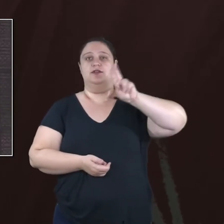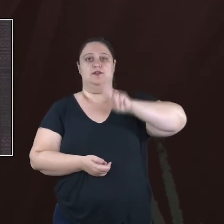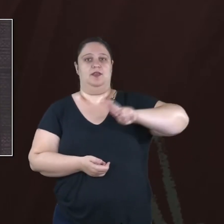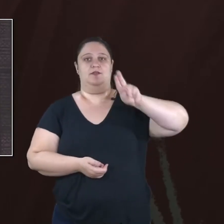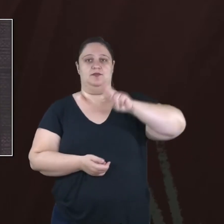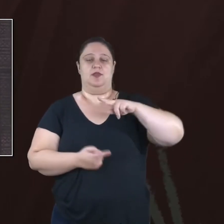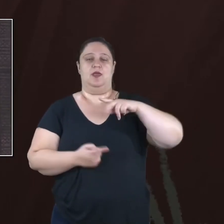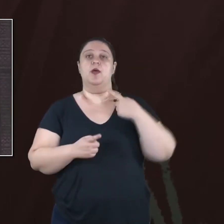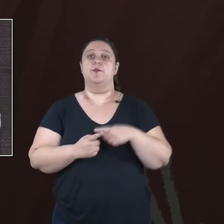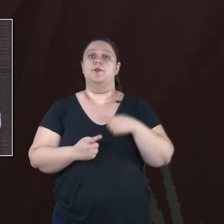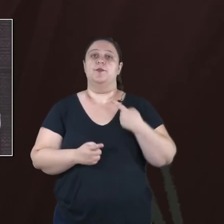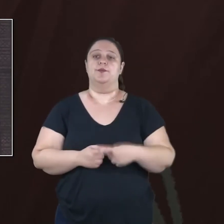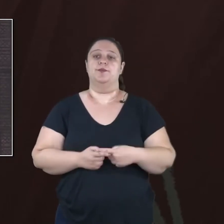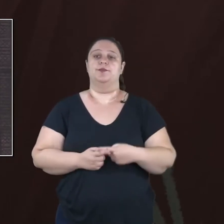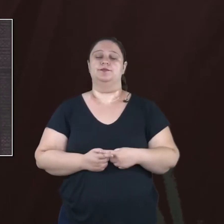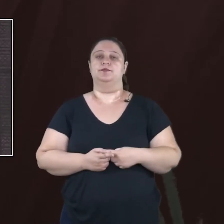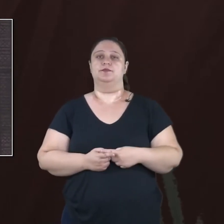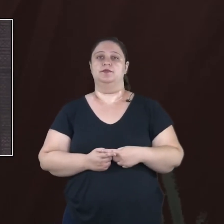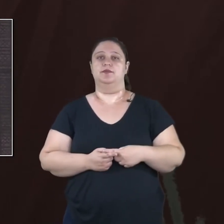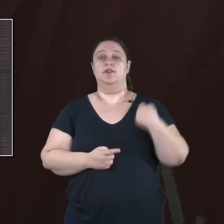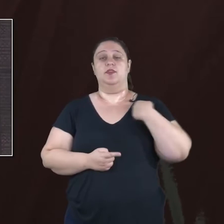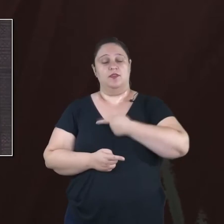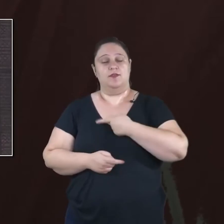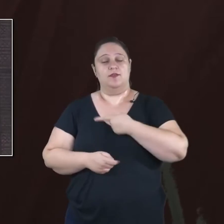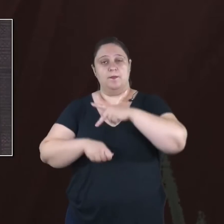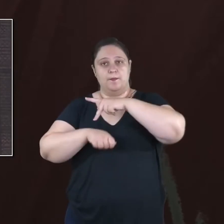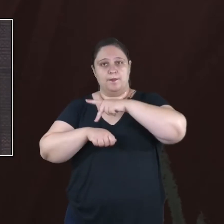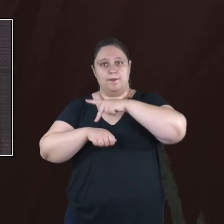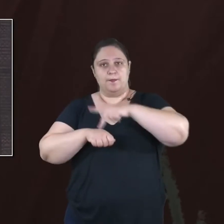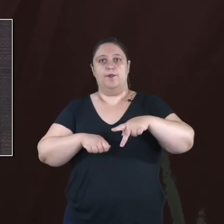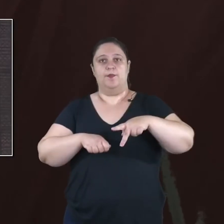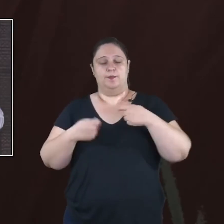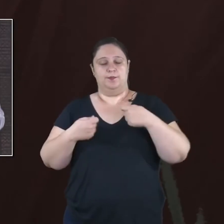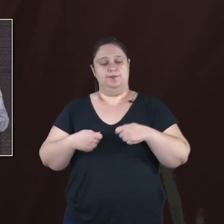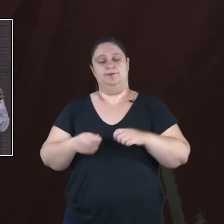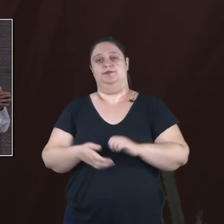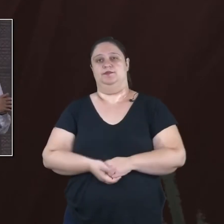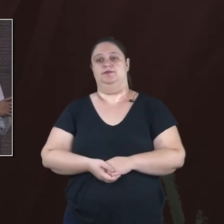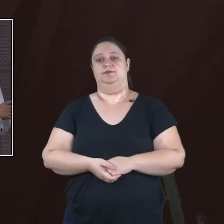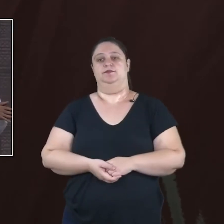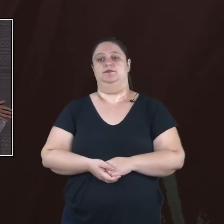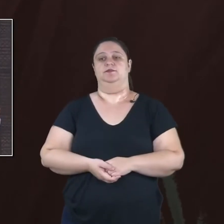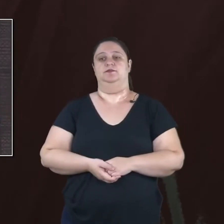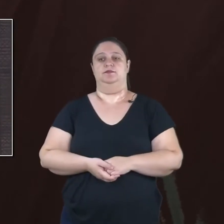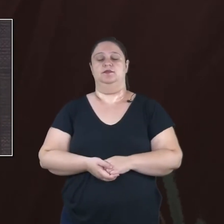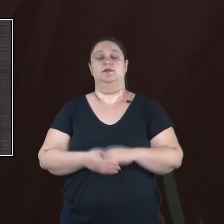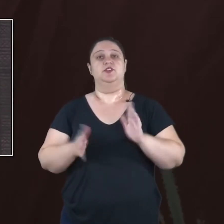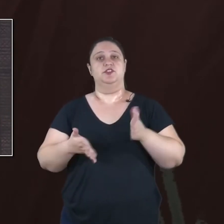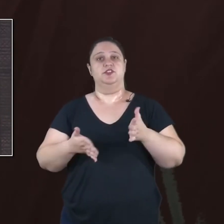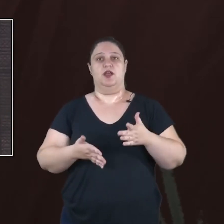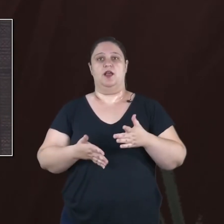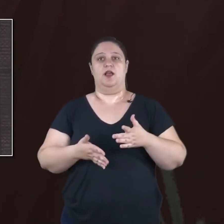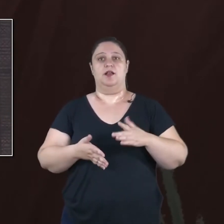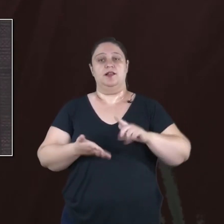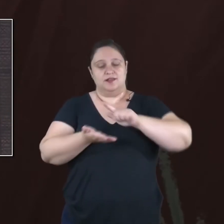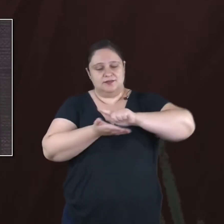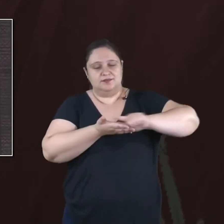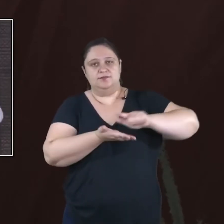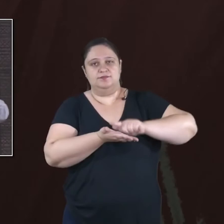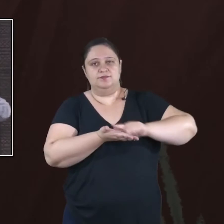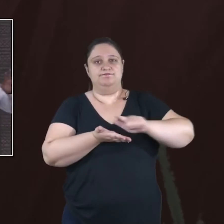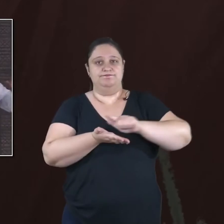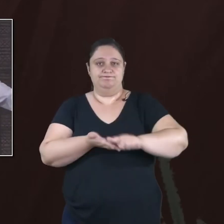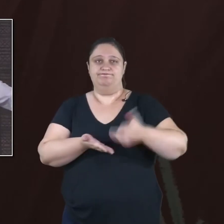Por quê? Porque por causa da nossa pureza, por causa de tudo aquilo que o Senhor já restaurou, né, entre nós.